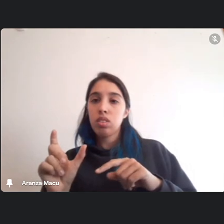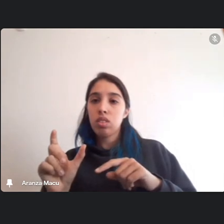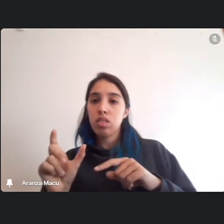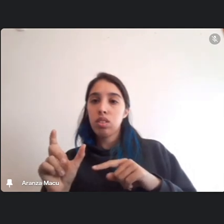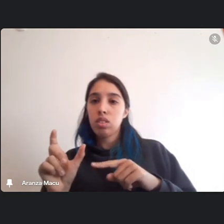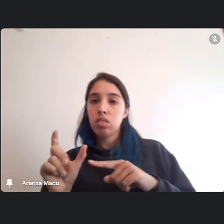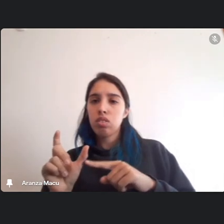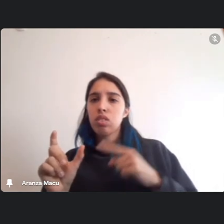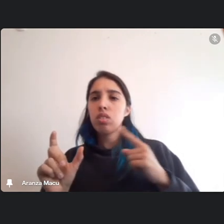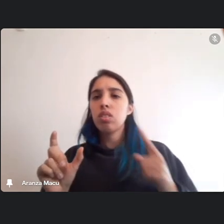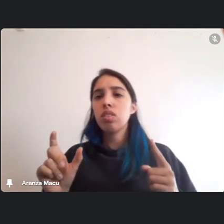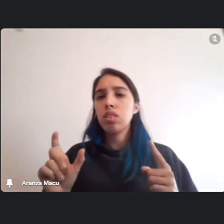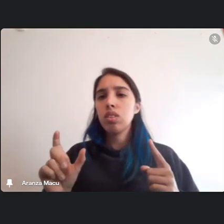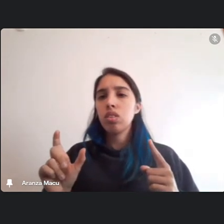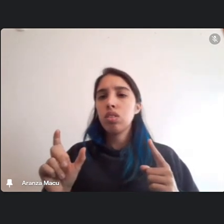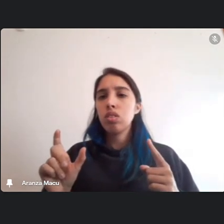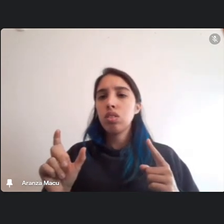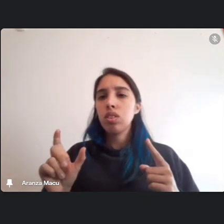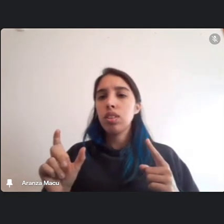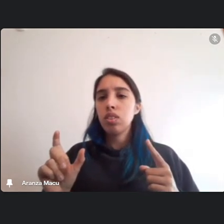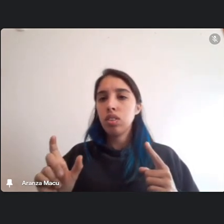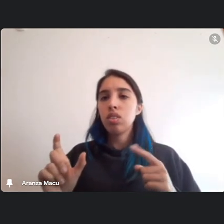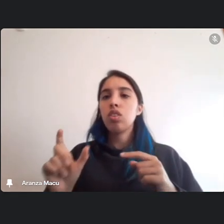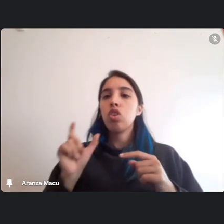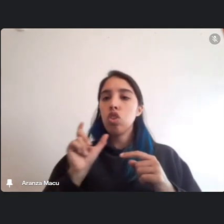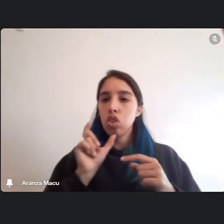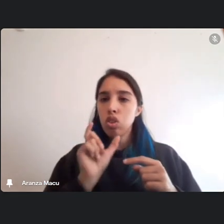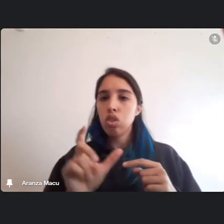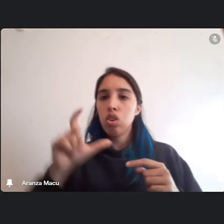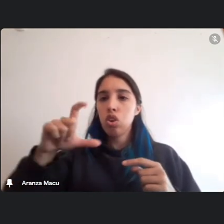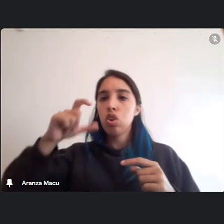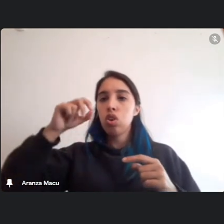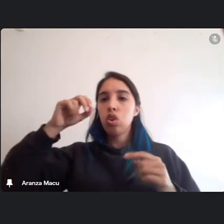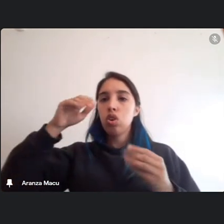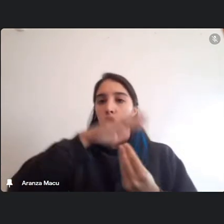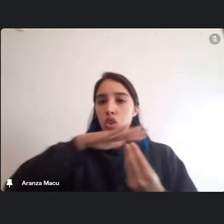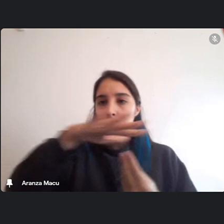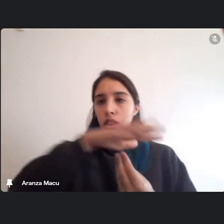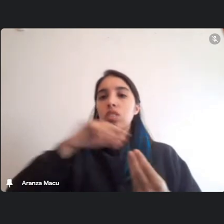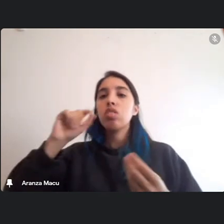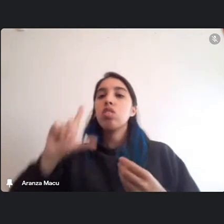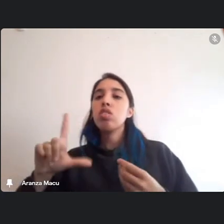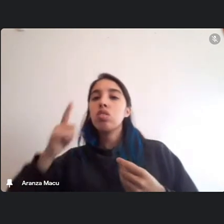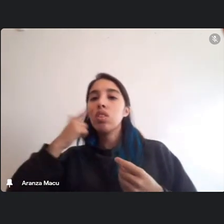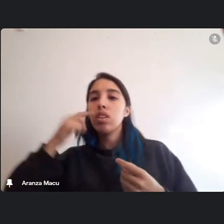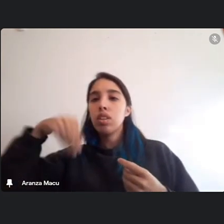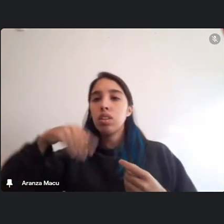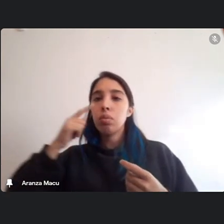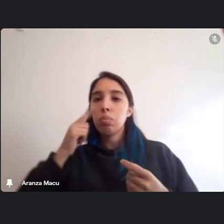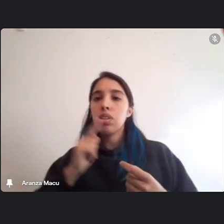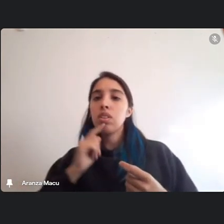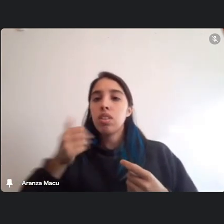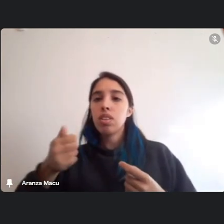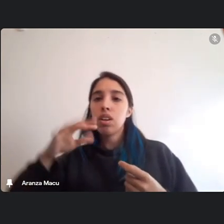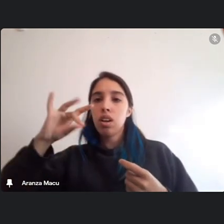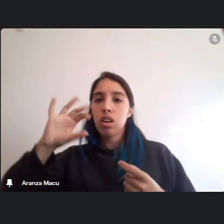no. Son contextos limitados. ¿Contextos con recursos limitados? Contextos de recursos limitados.